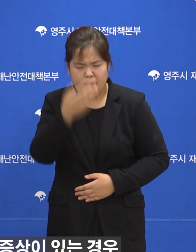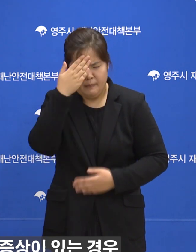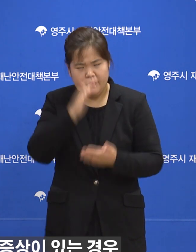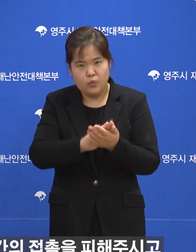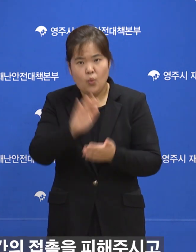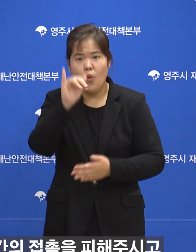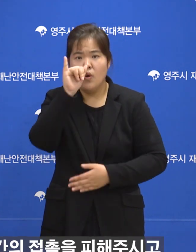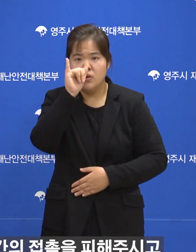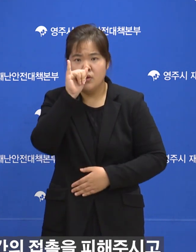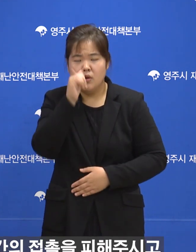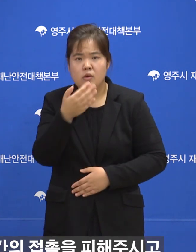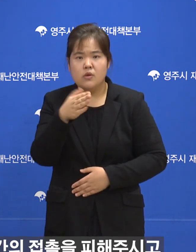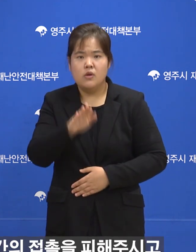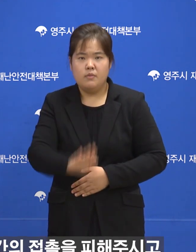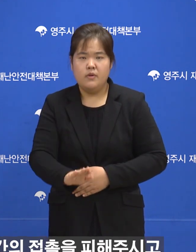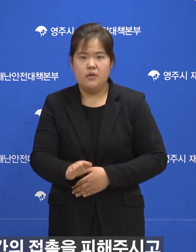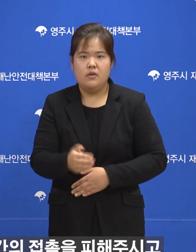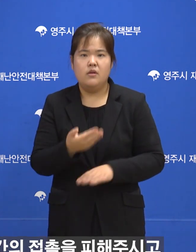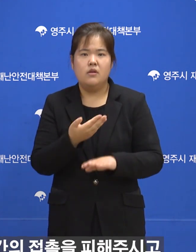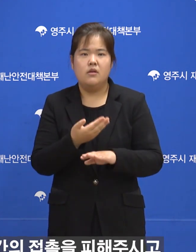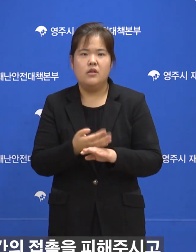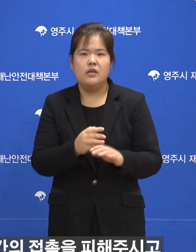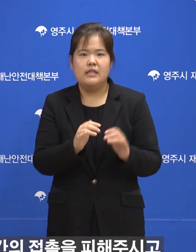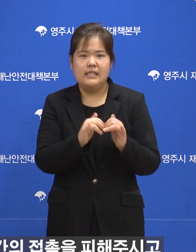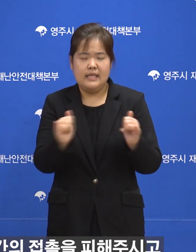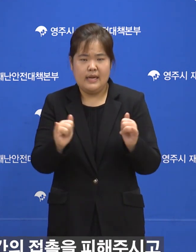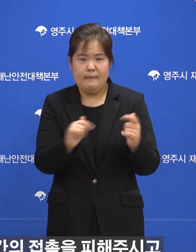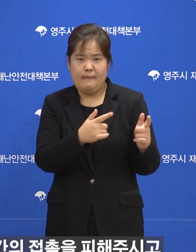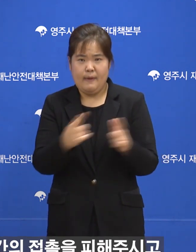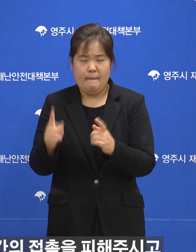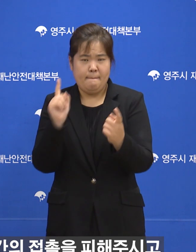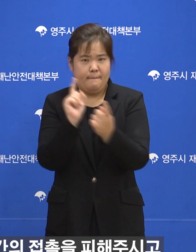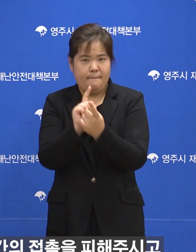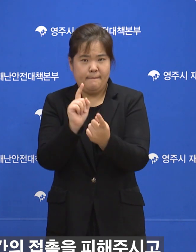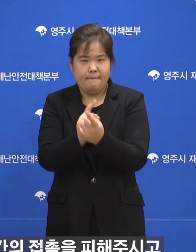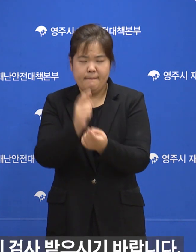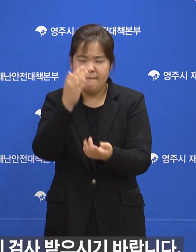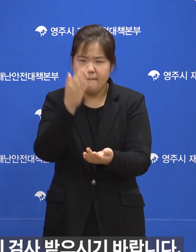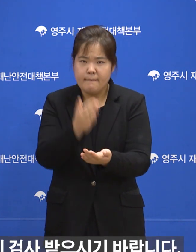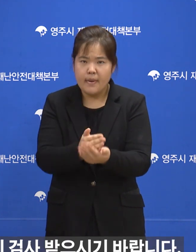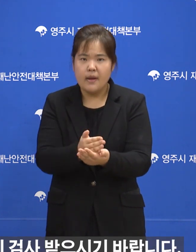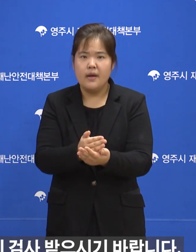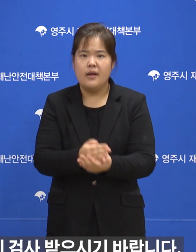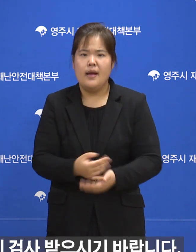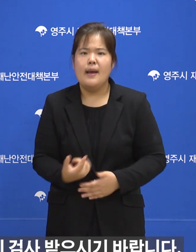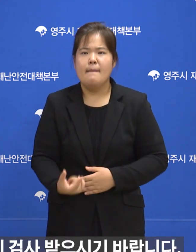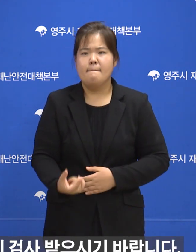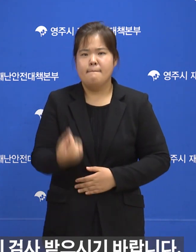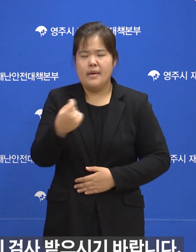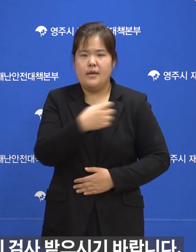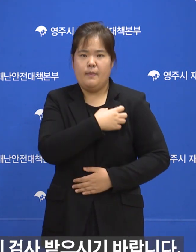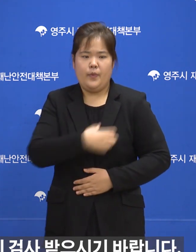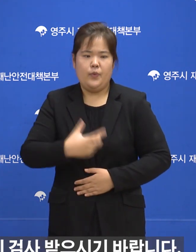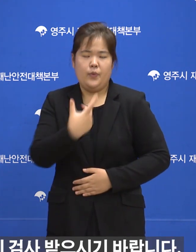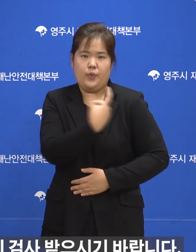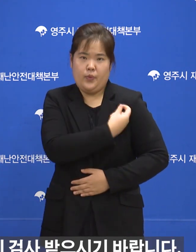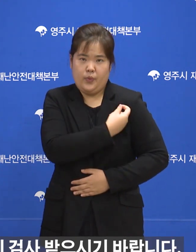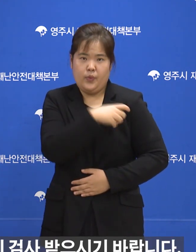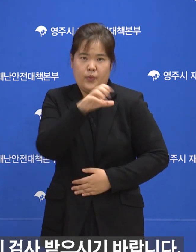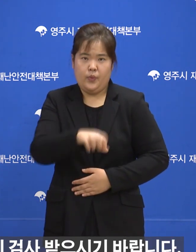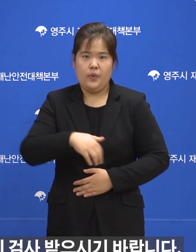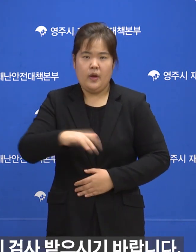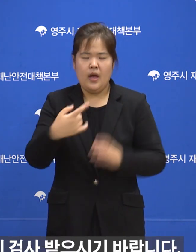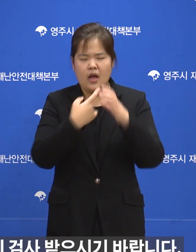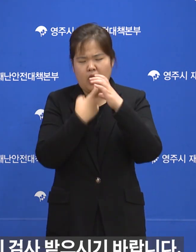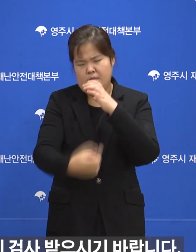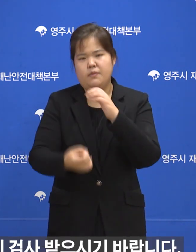경우 다중이용시설의 출입과 사람 간의 접촉을 피해 주시고 가능한 빨리 보건소 선별진료소에 검사